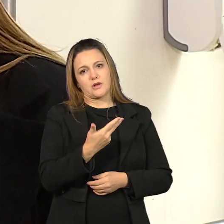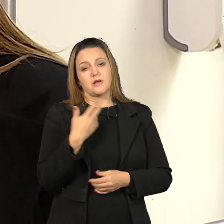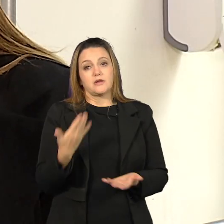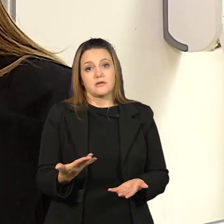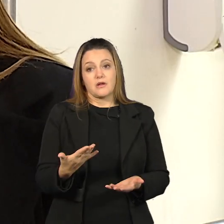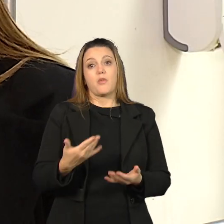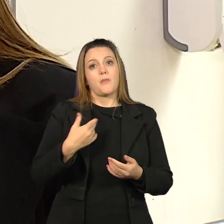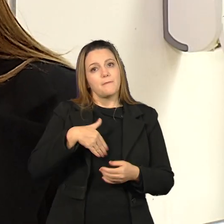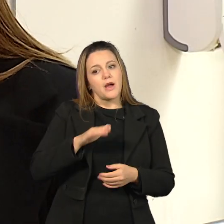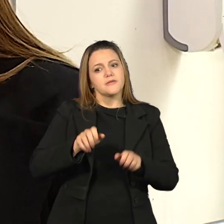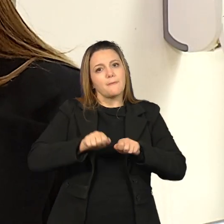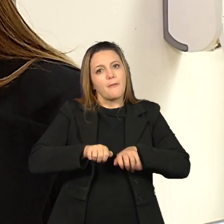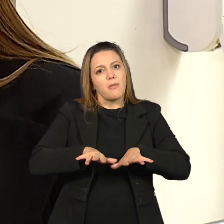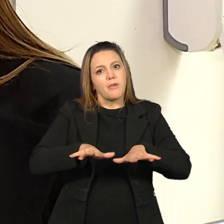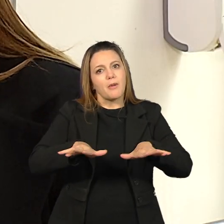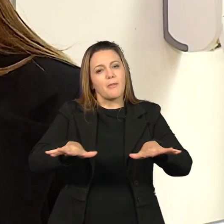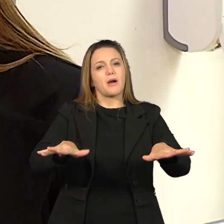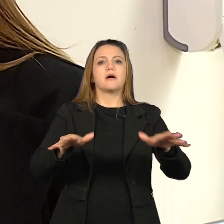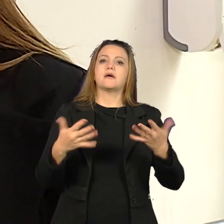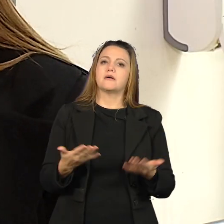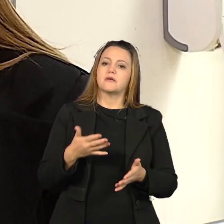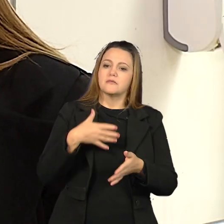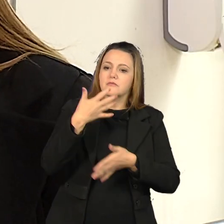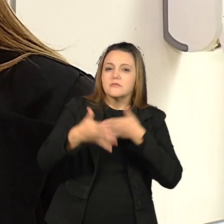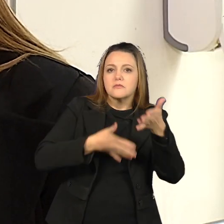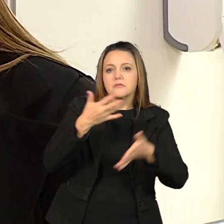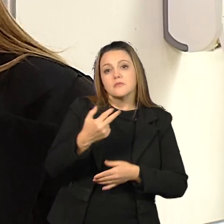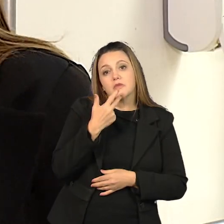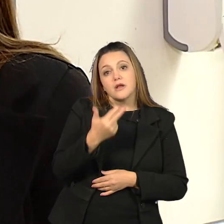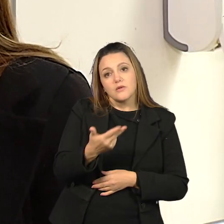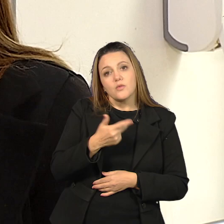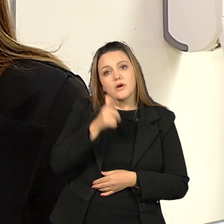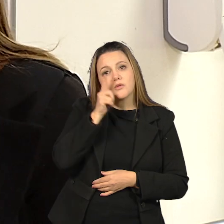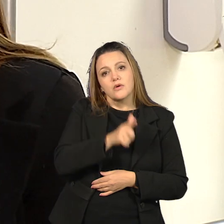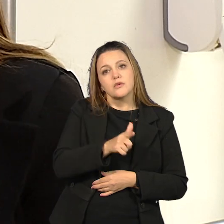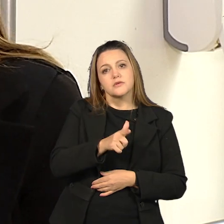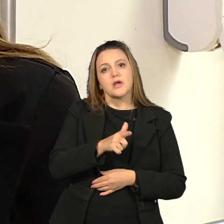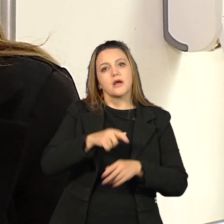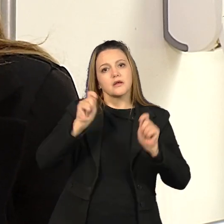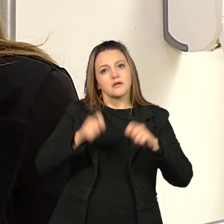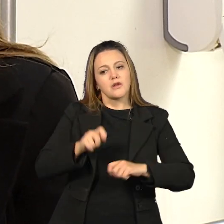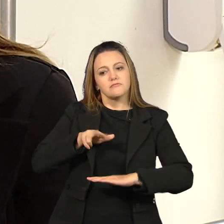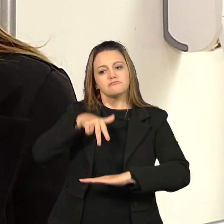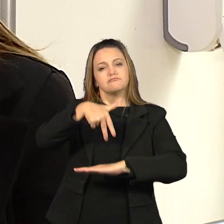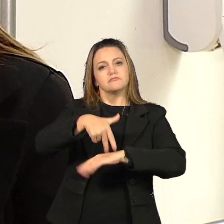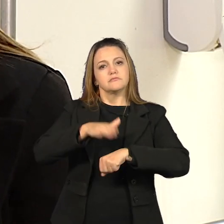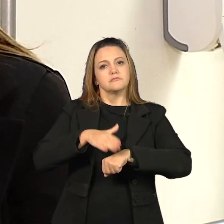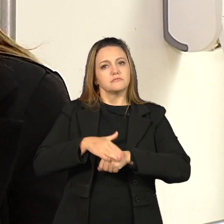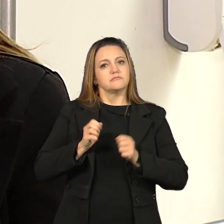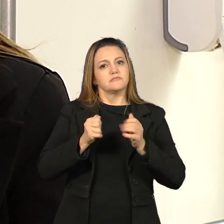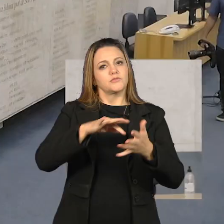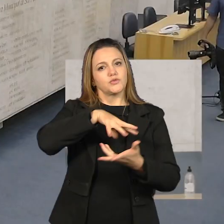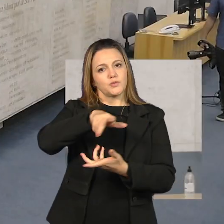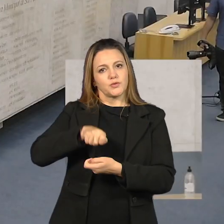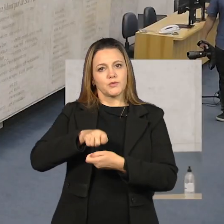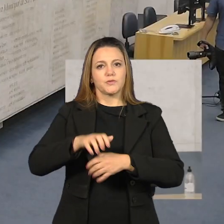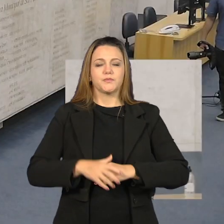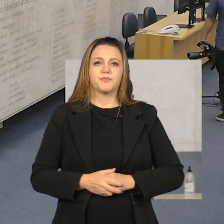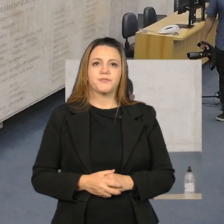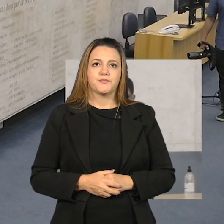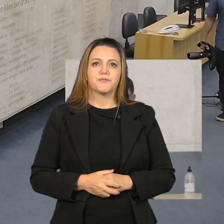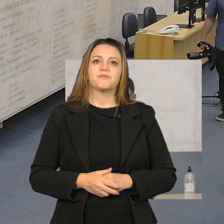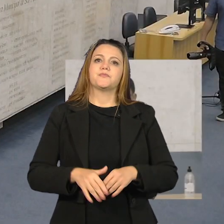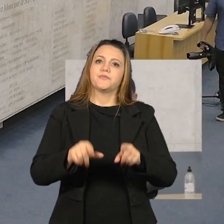Então, quanto mais acesso à língua, mais a pessoa consegue ser e agir no mundo. Além